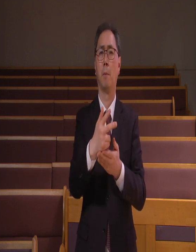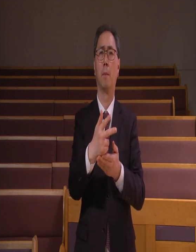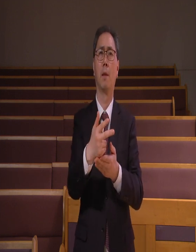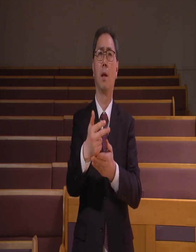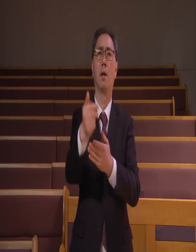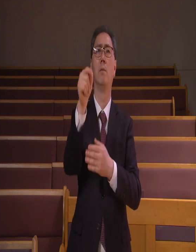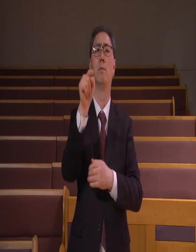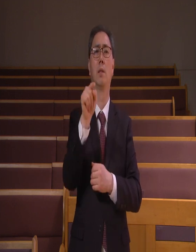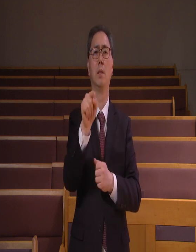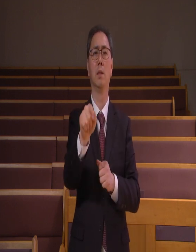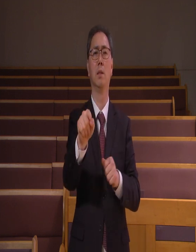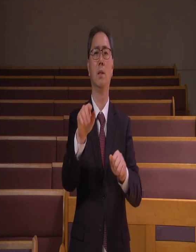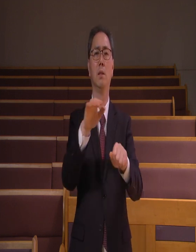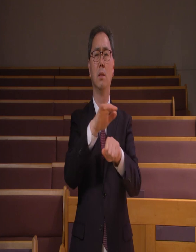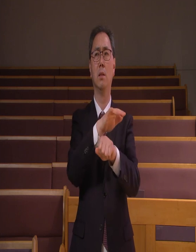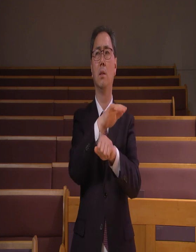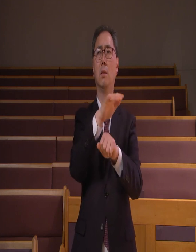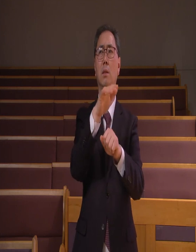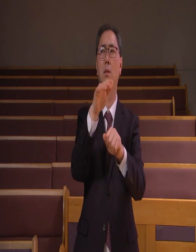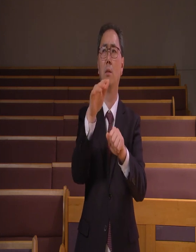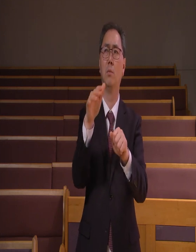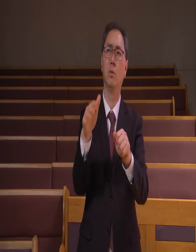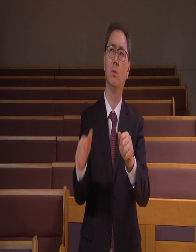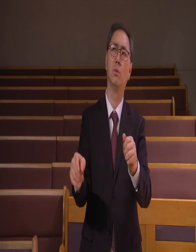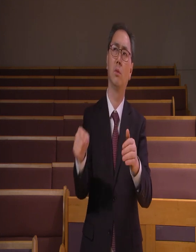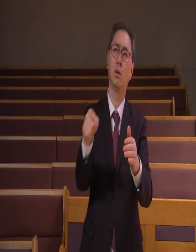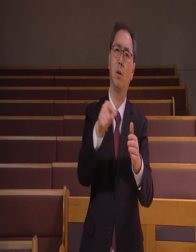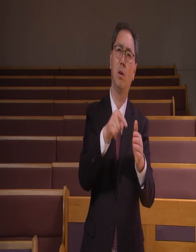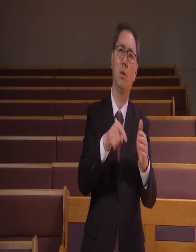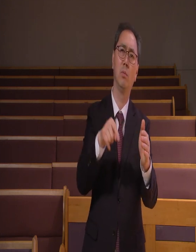그때에 주님 그